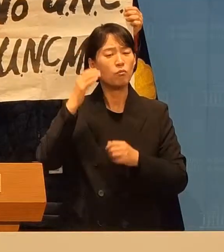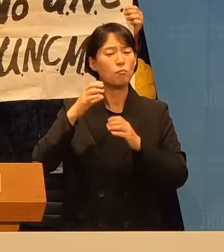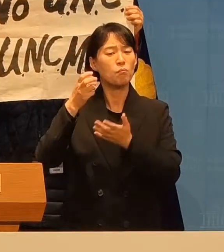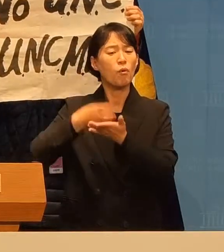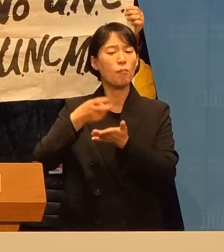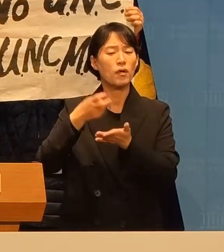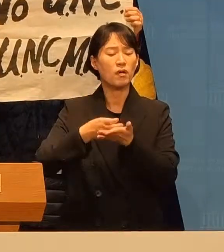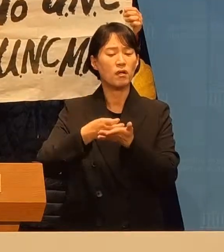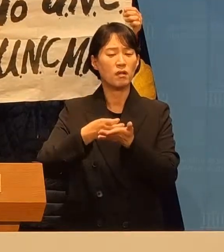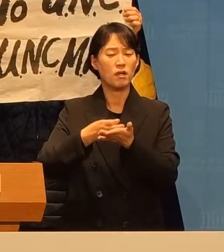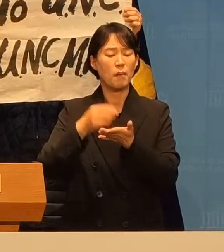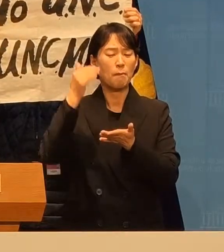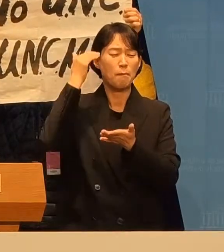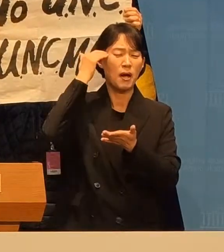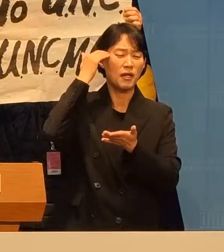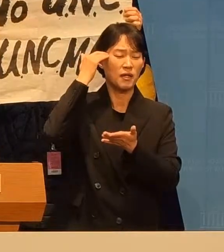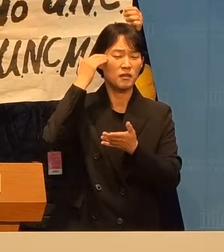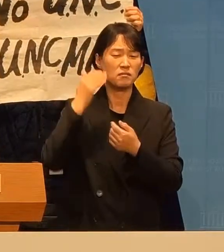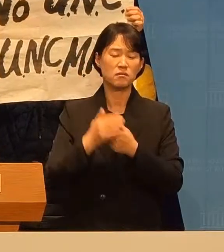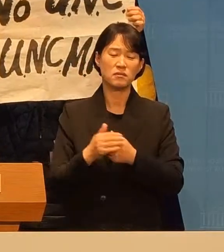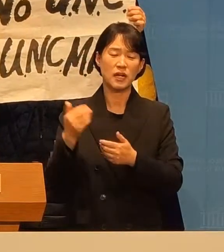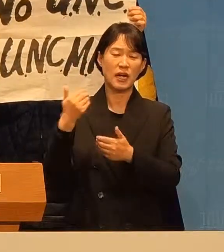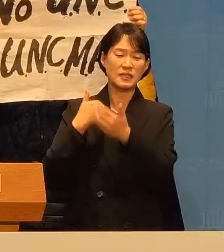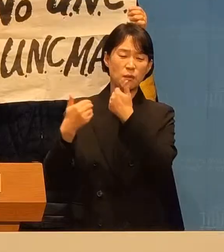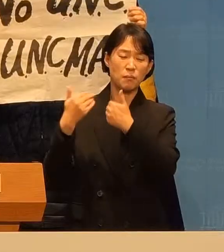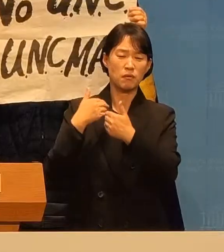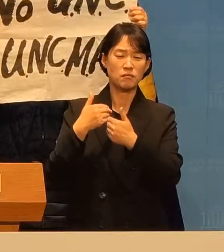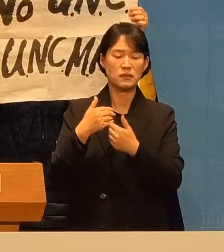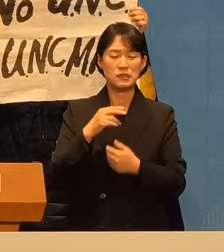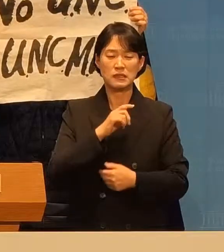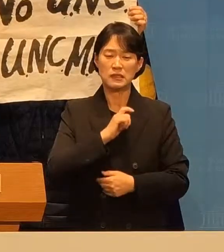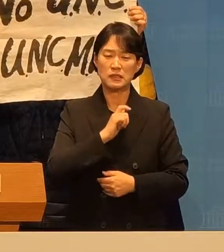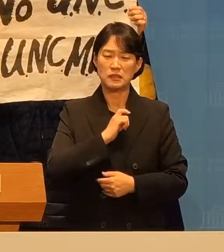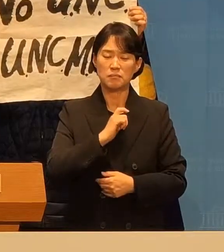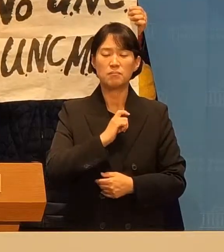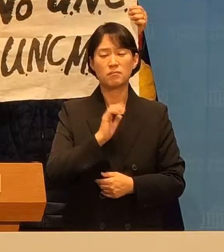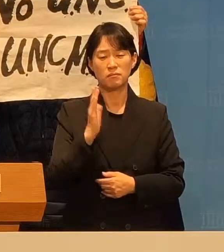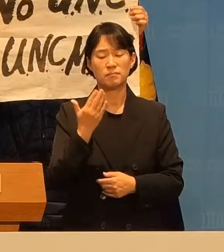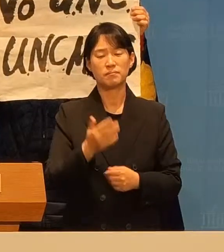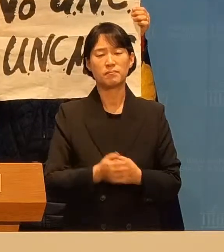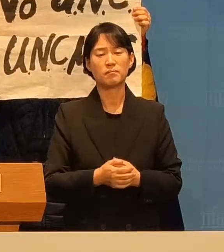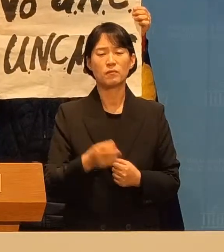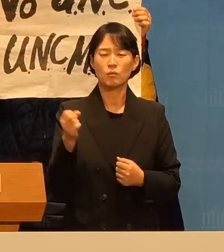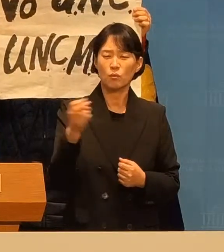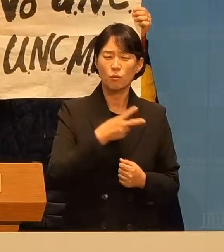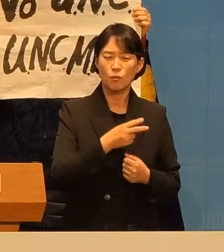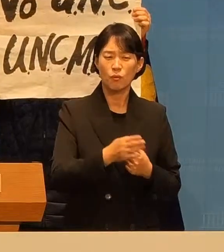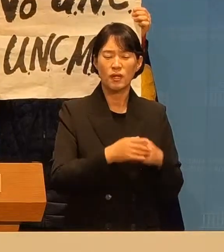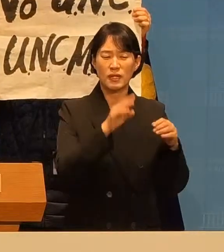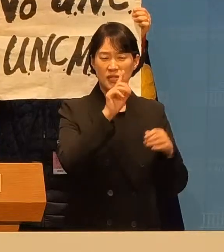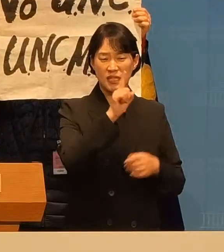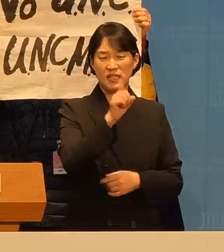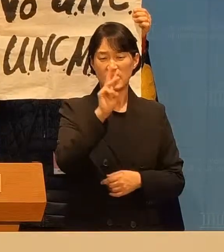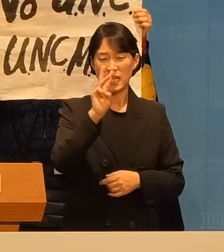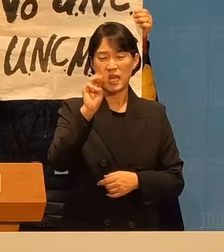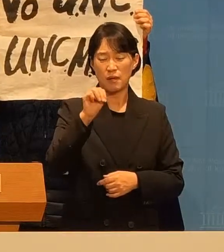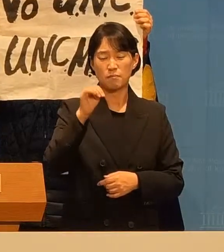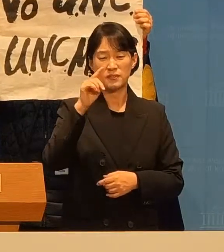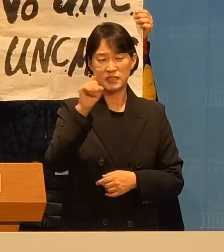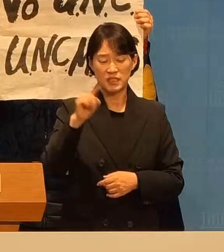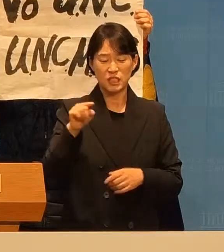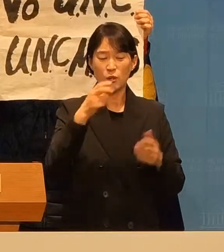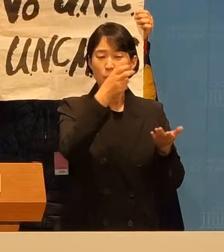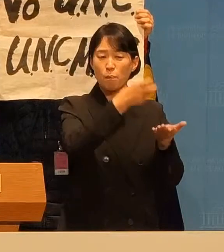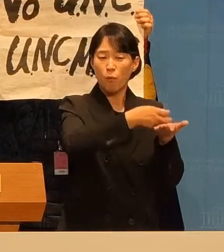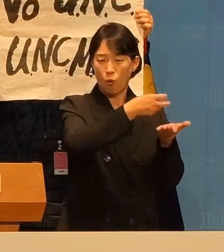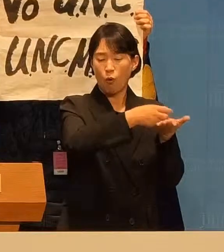대해서 방해하는 간섭하는 행위라고 의심할 수밖에 없습니다. 또한 비무장지대 법은 이